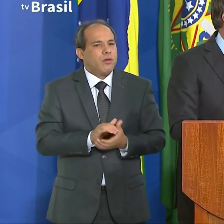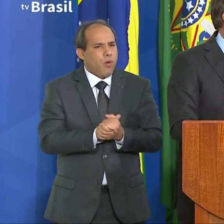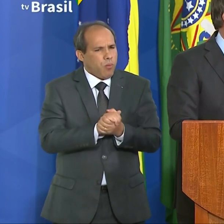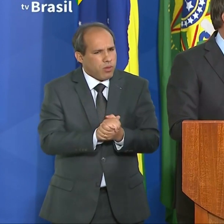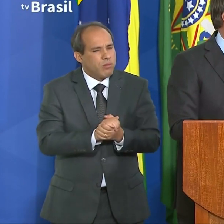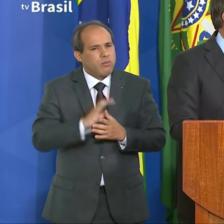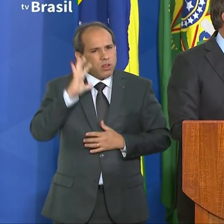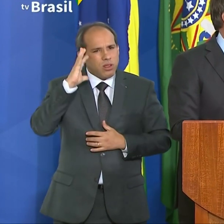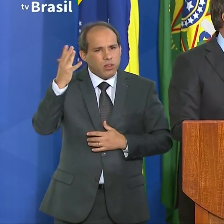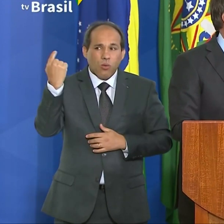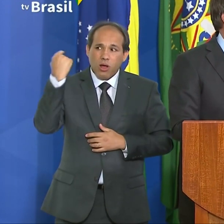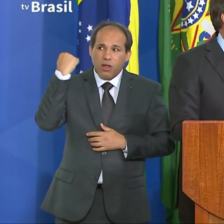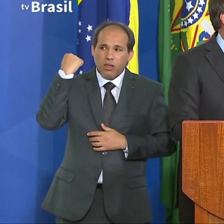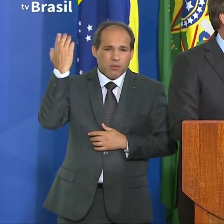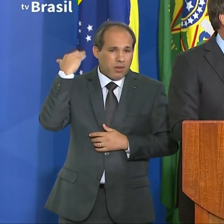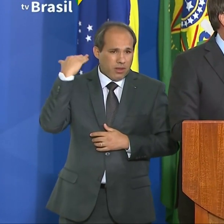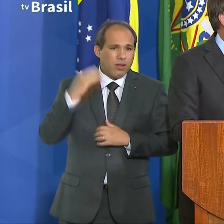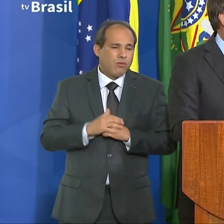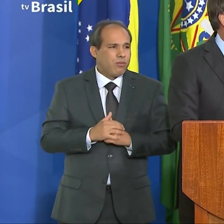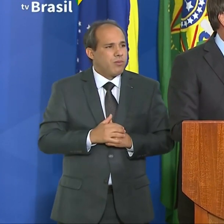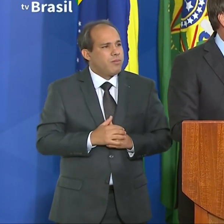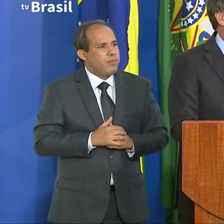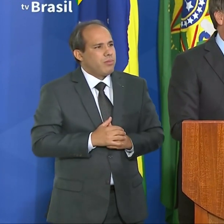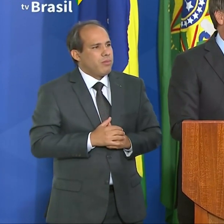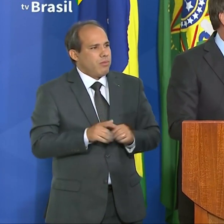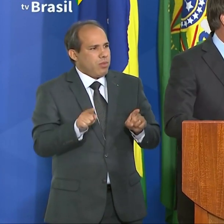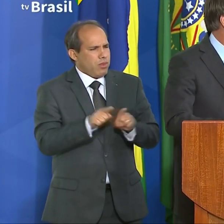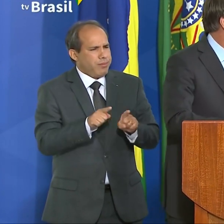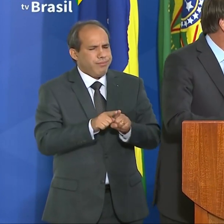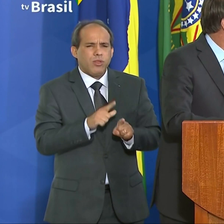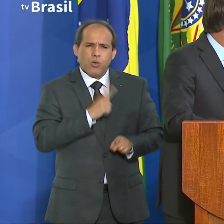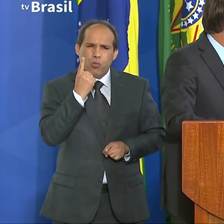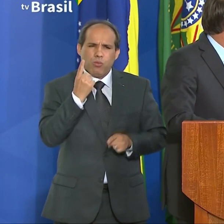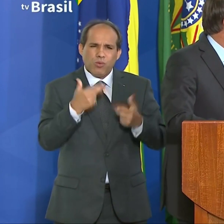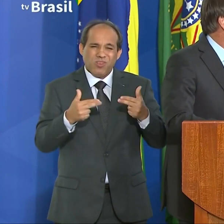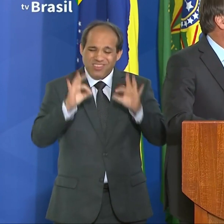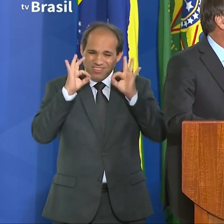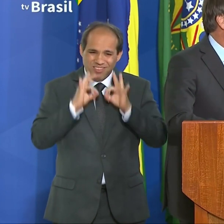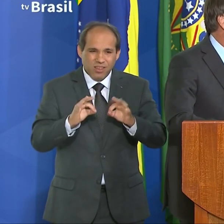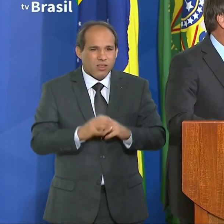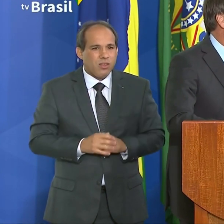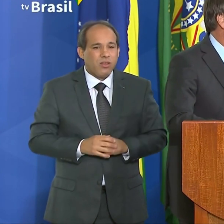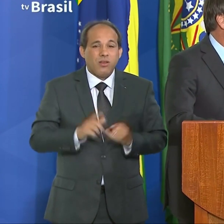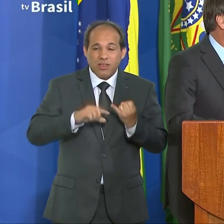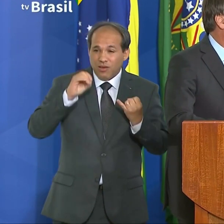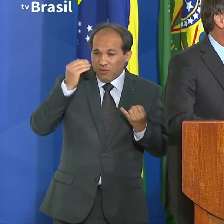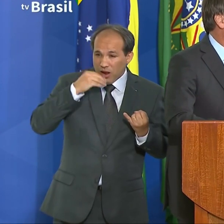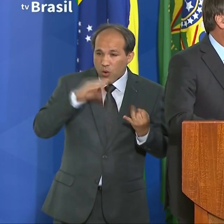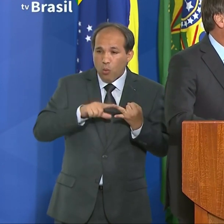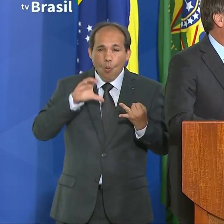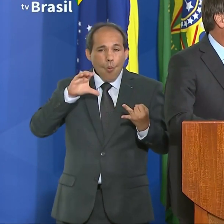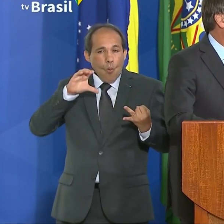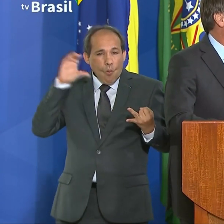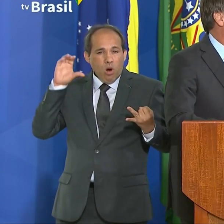e pela decisão tomada lá atrás oi e o uma coisa é certa dos fracos covardes omissos